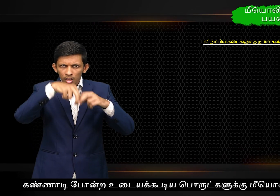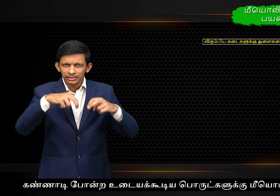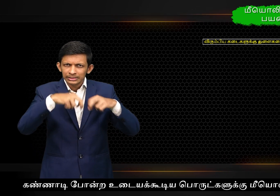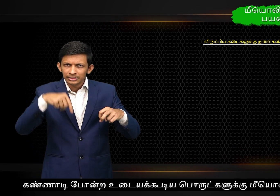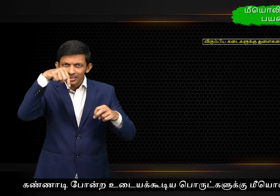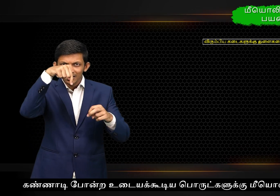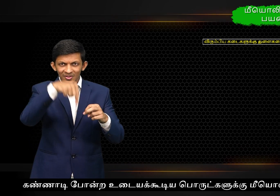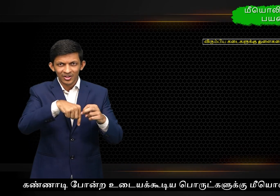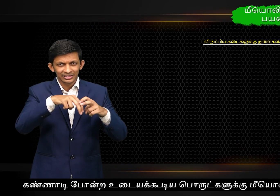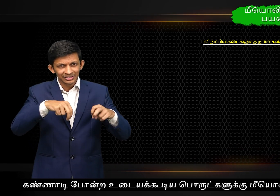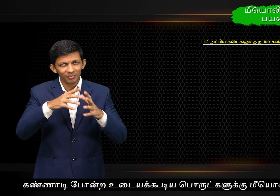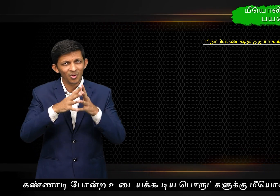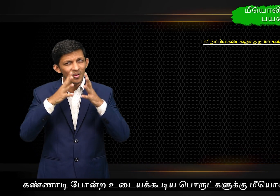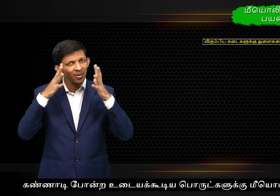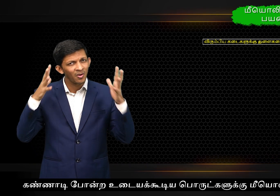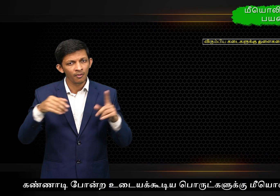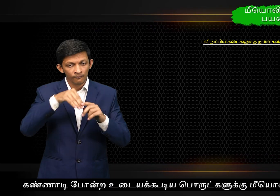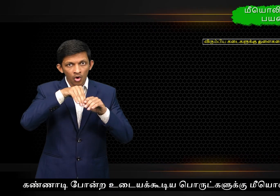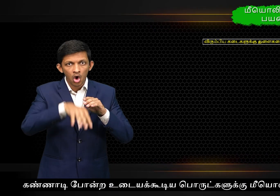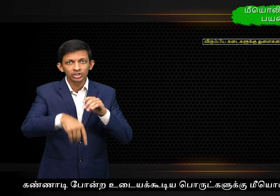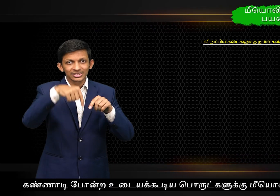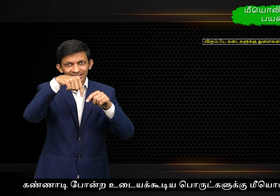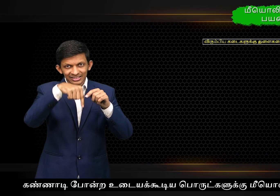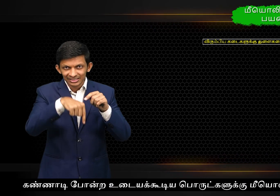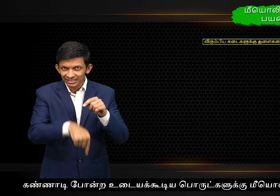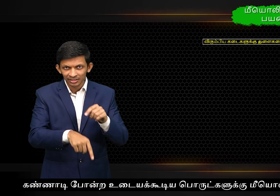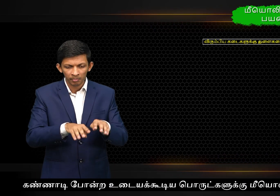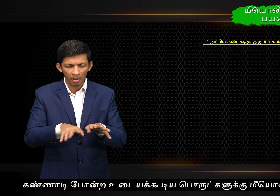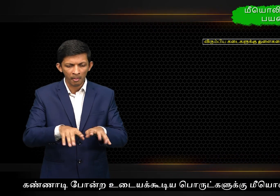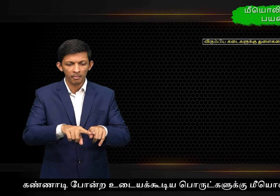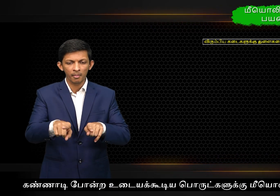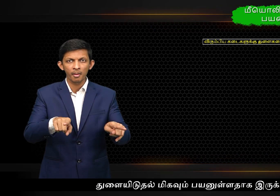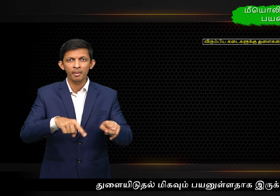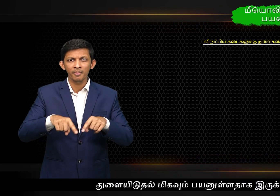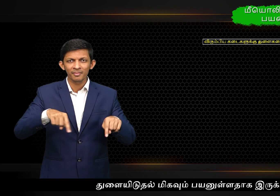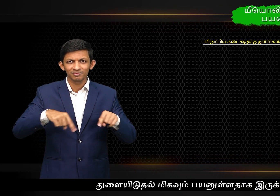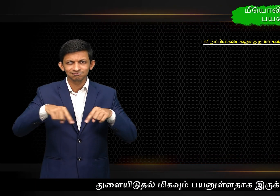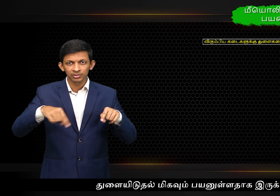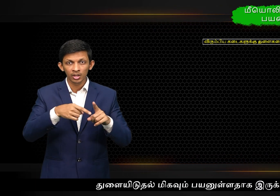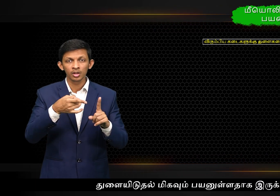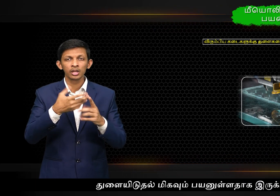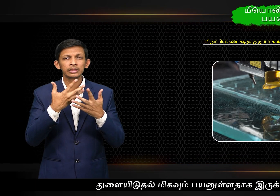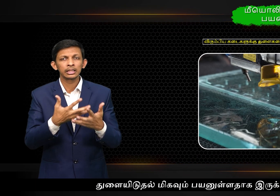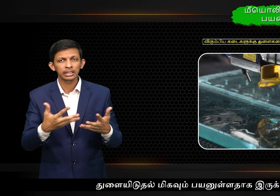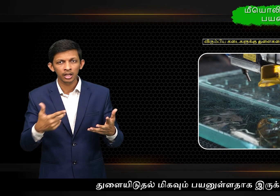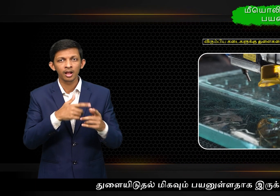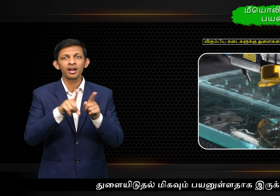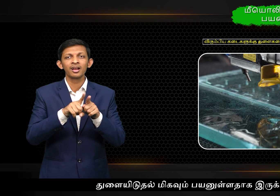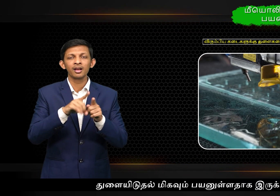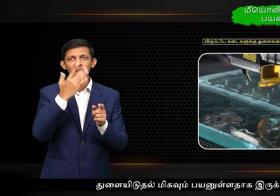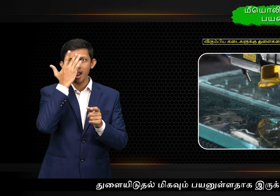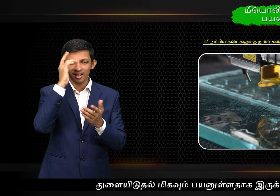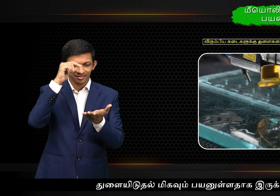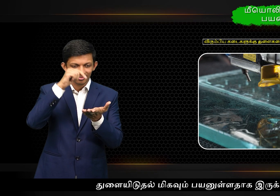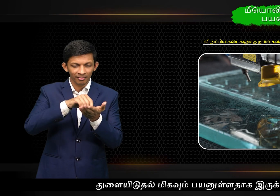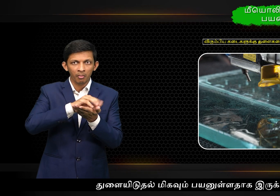கண்ணாடி போன்ற உடையக்கூடிய பொருட்களுக்கு மீயொலி வெட்டுதல் மற்றும் துளையிடுதல் மிகவும் பயனுள்ளதாக